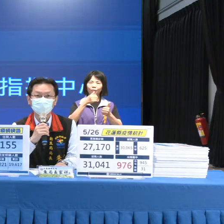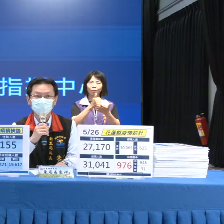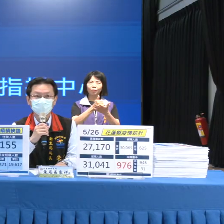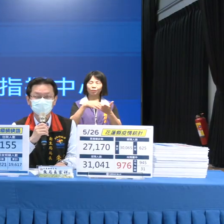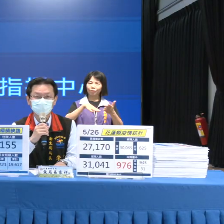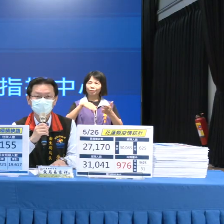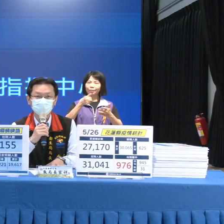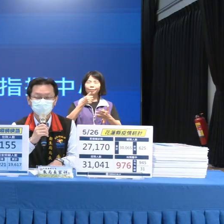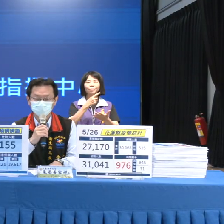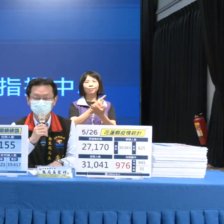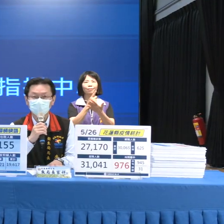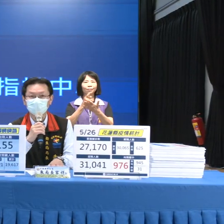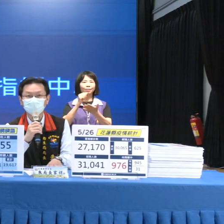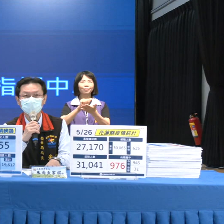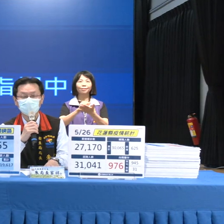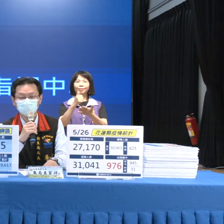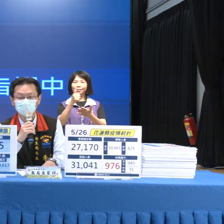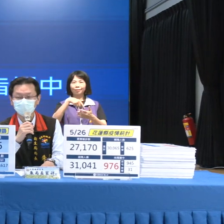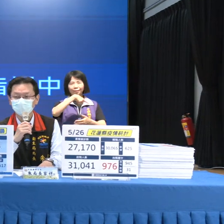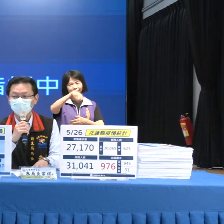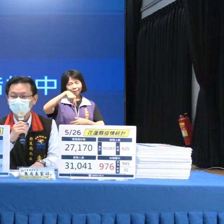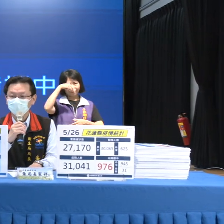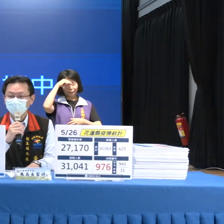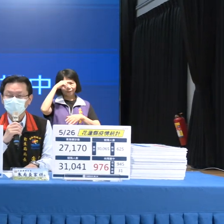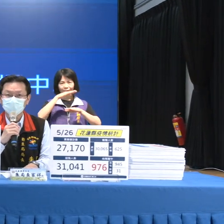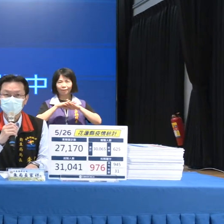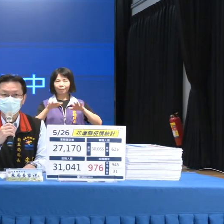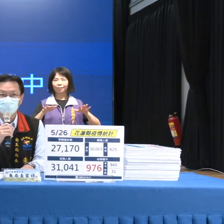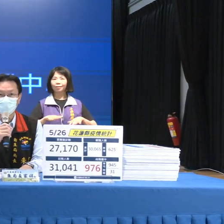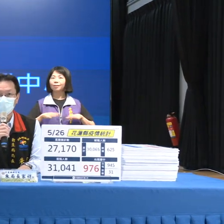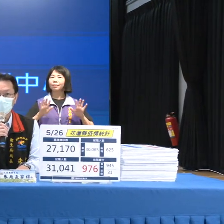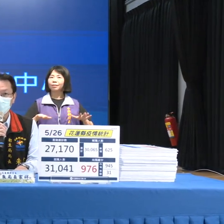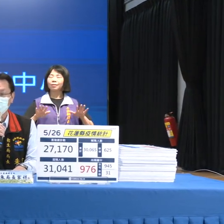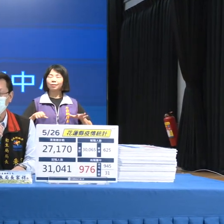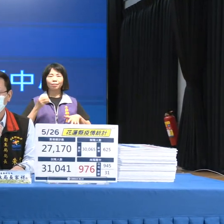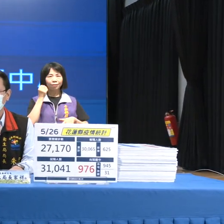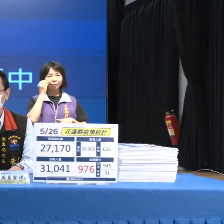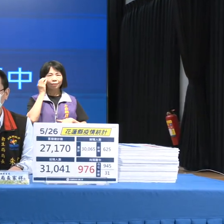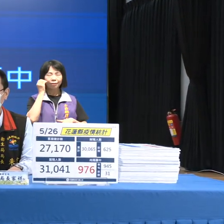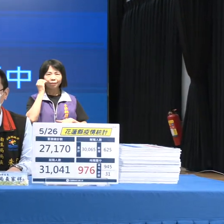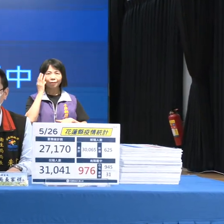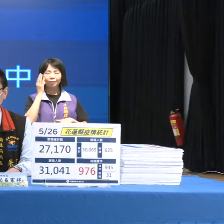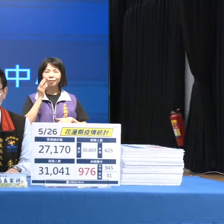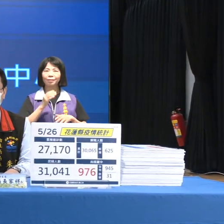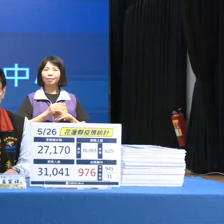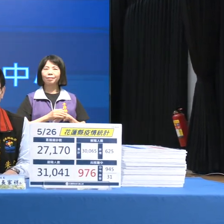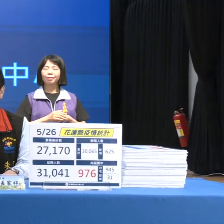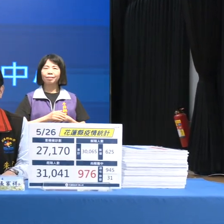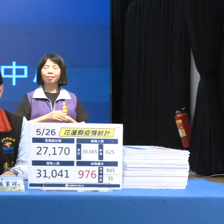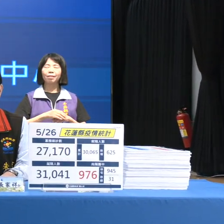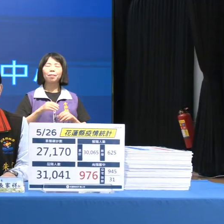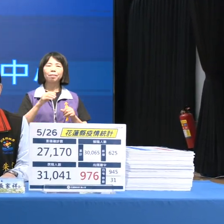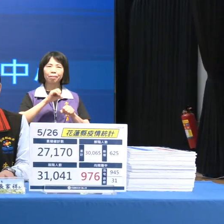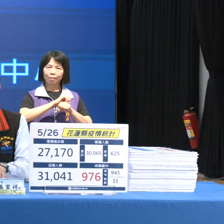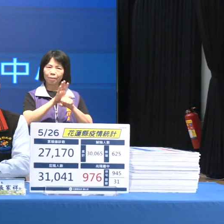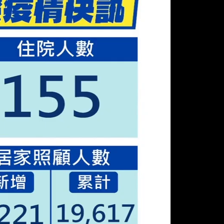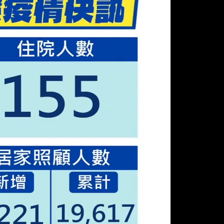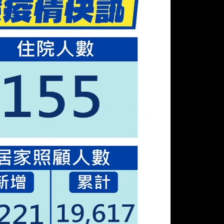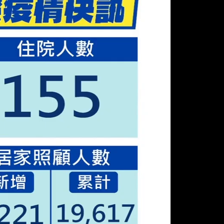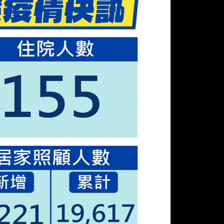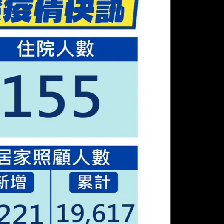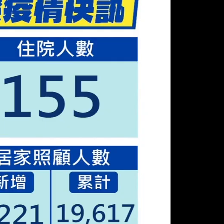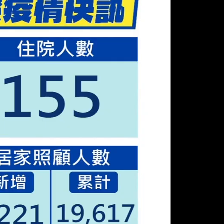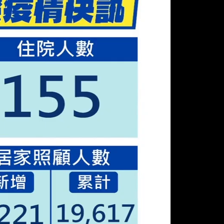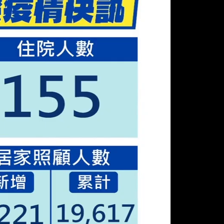莲县政府防疫记者会公布26日花莲县内确诊案例新增1291例，累计病例达